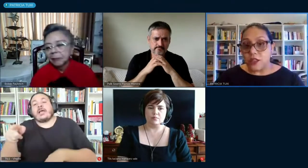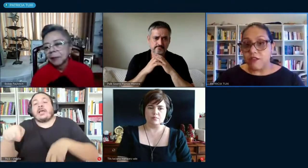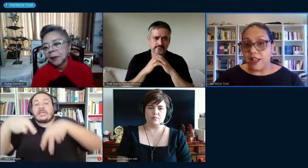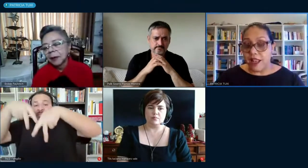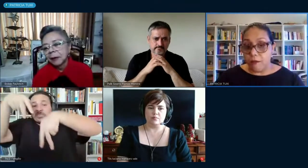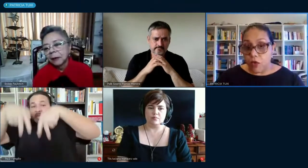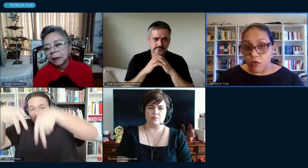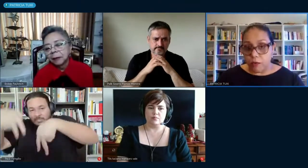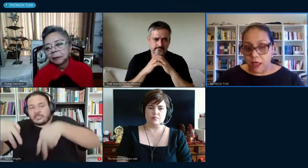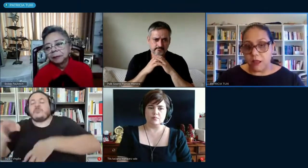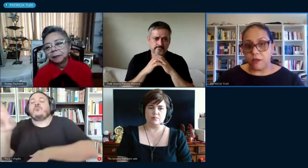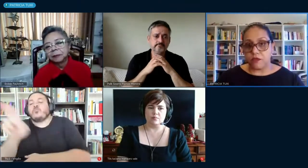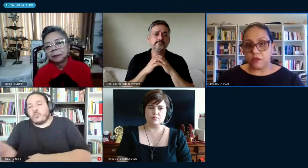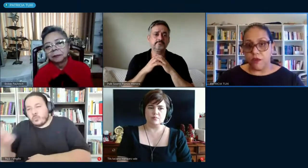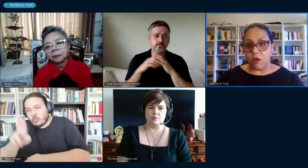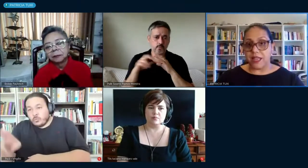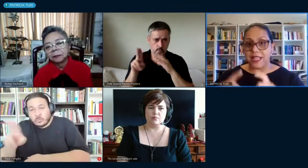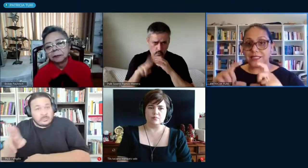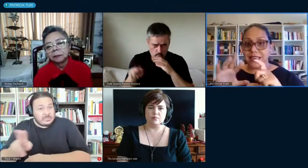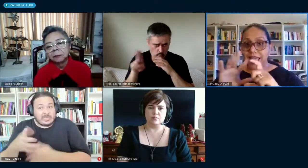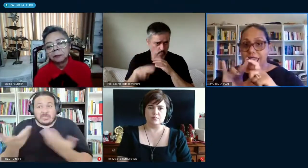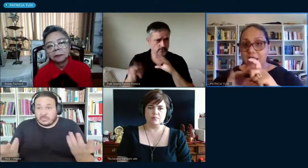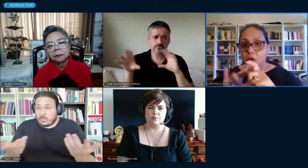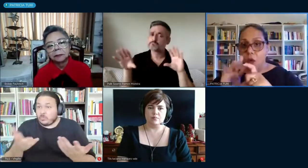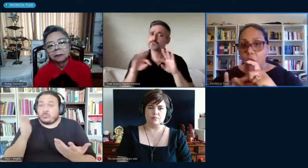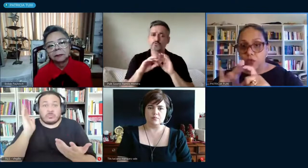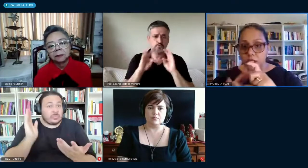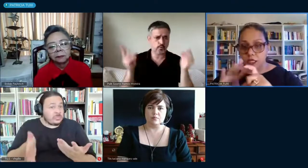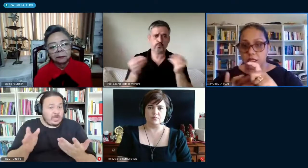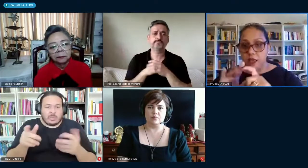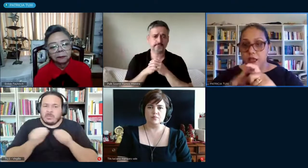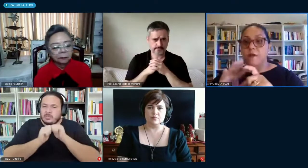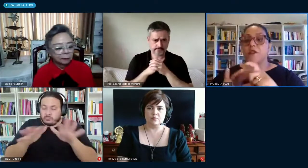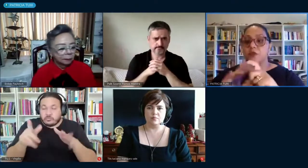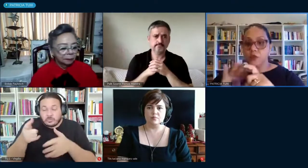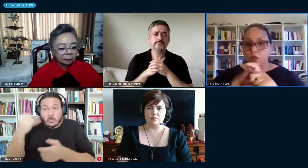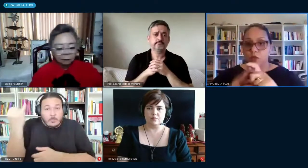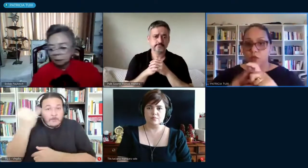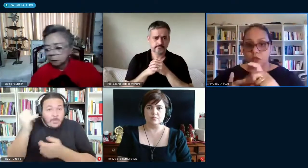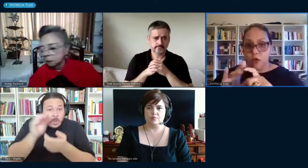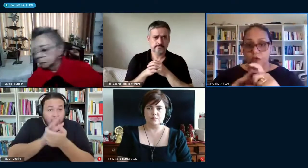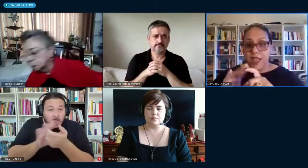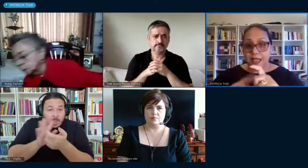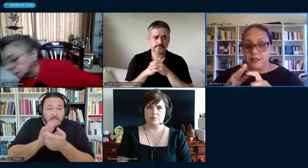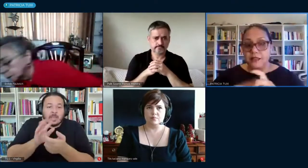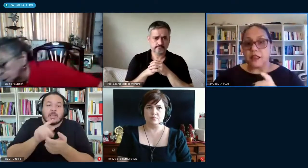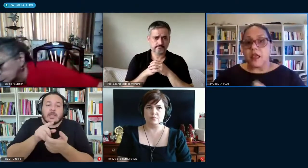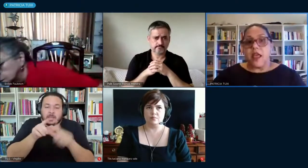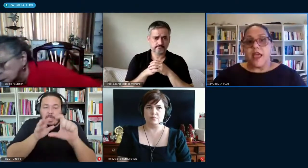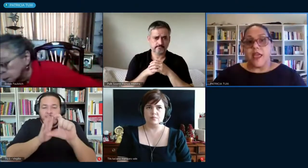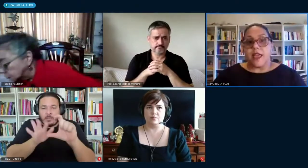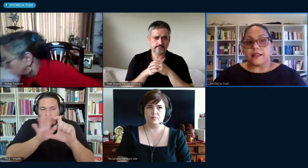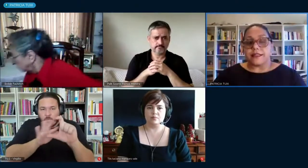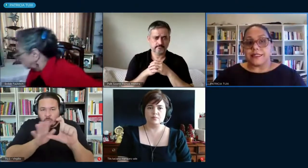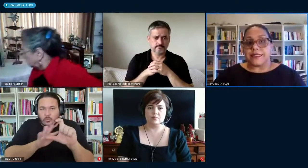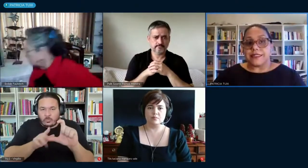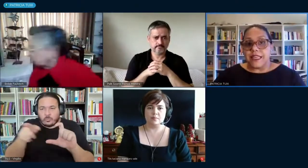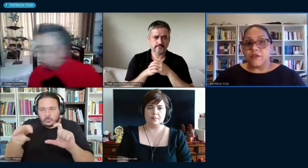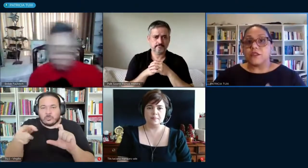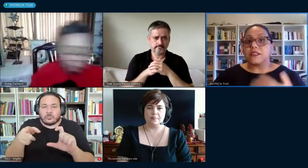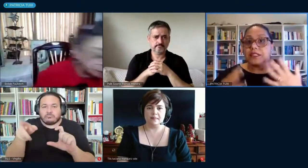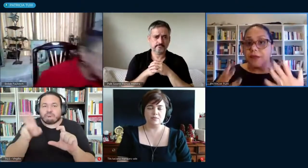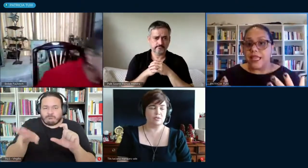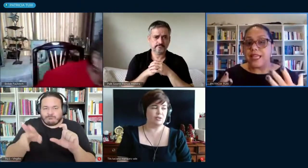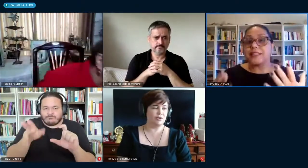eu acho que valeria muito a pena, professor Falk, nesse QR Code que o senhor fez,